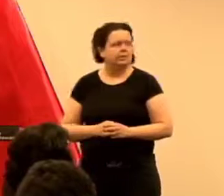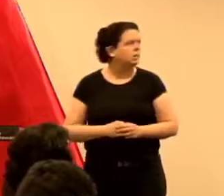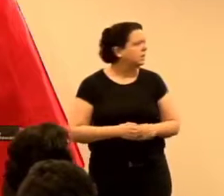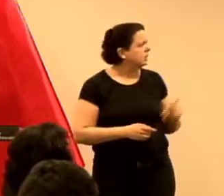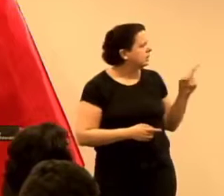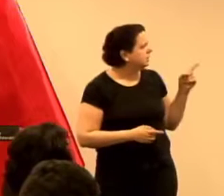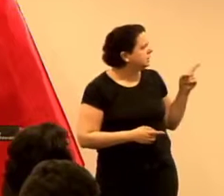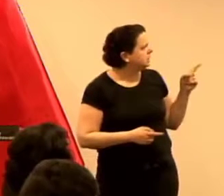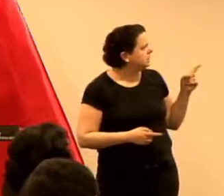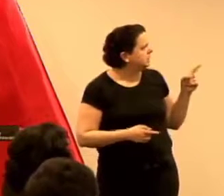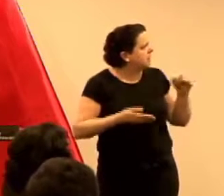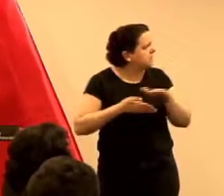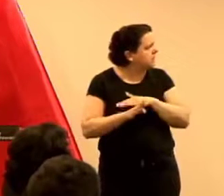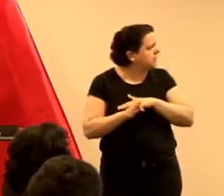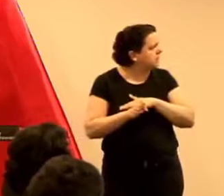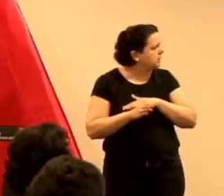Esta es la lámina sobre asequibilidad.